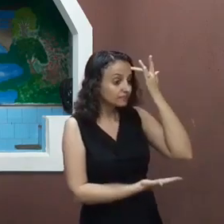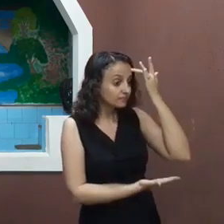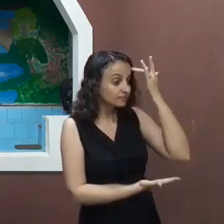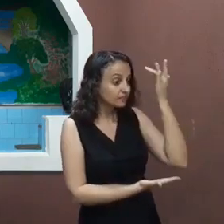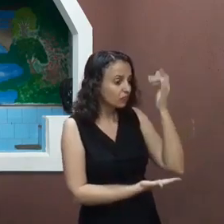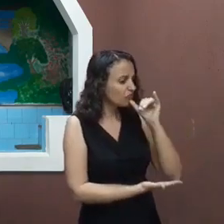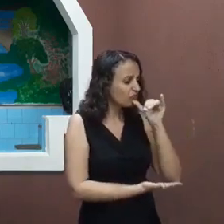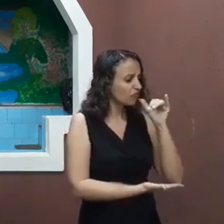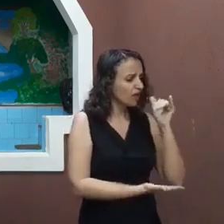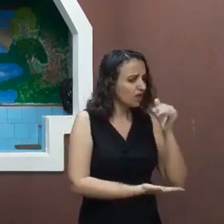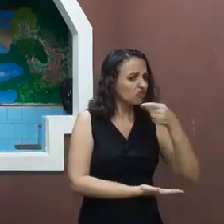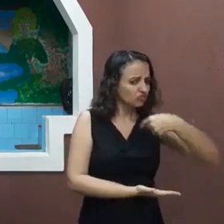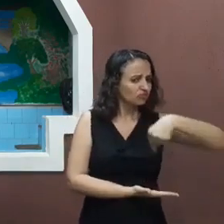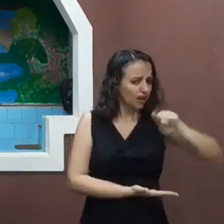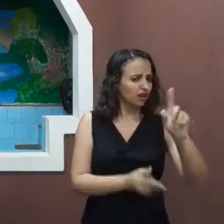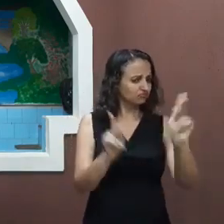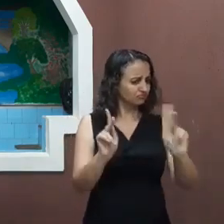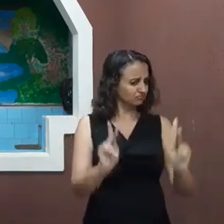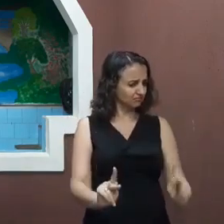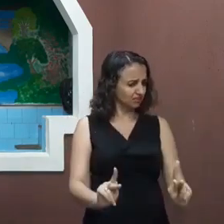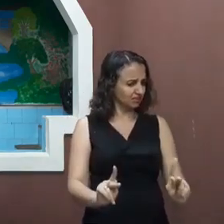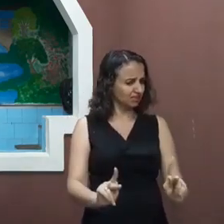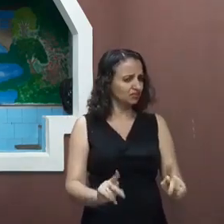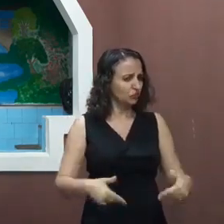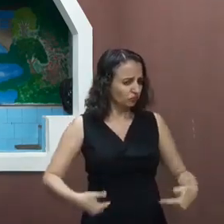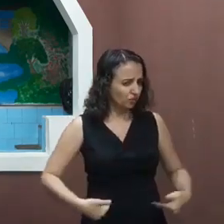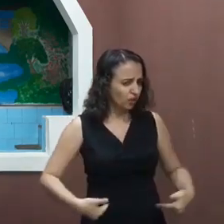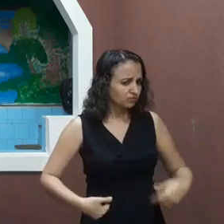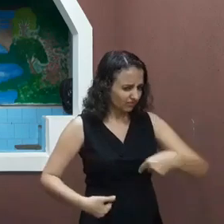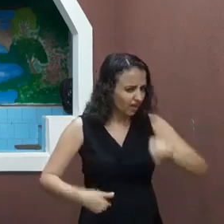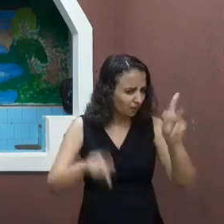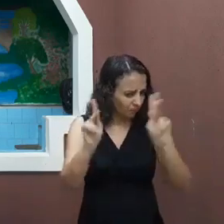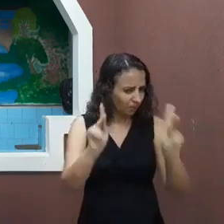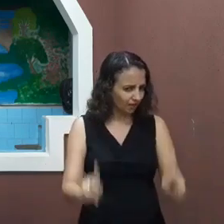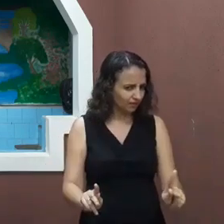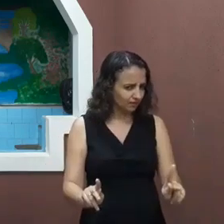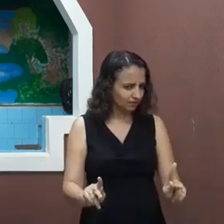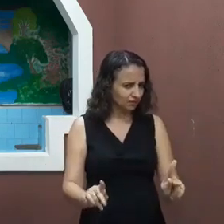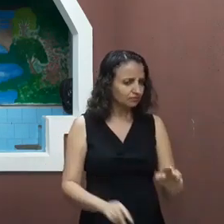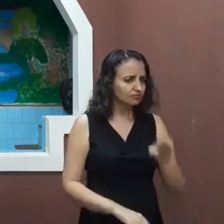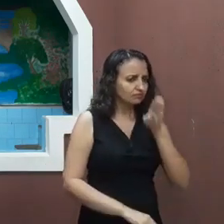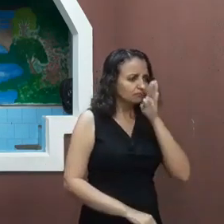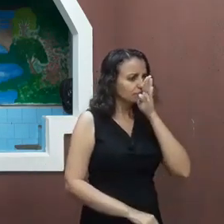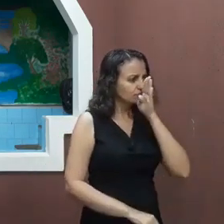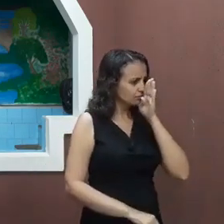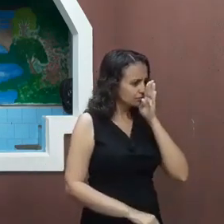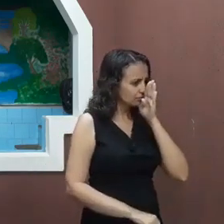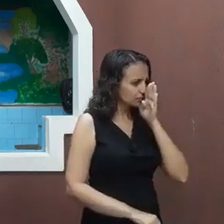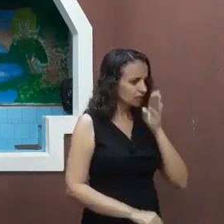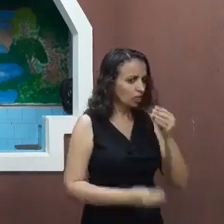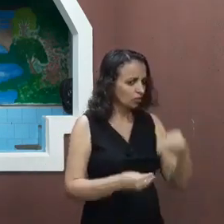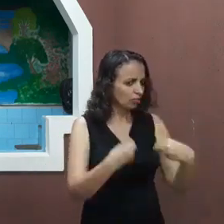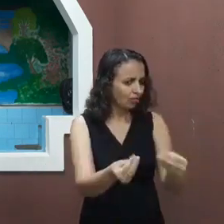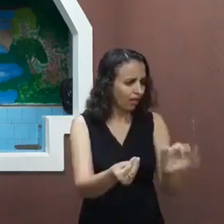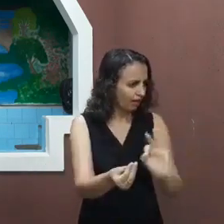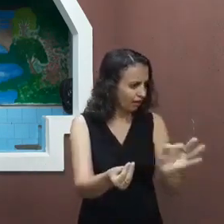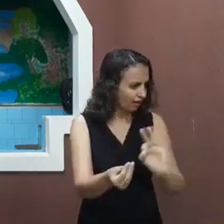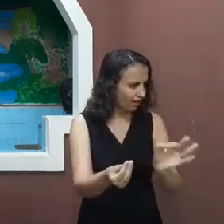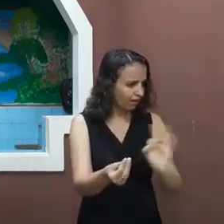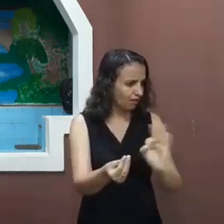lhe disser, ide em paz, aquietai-vos e fartai-vos, e lhe não derdes as coisas necessárias para o